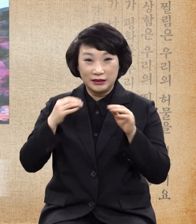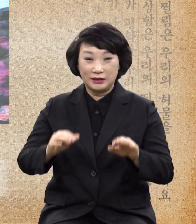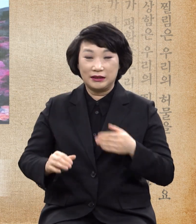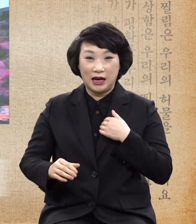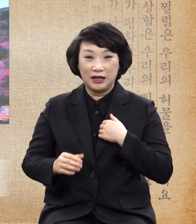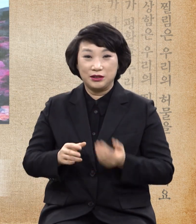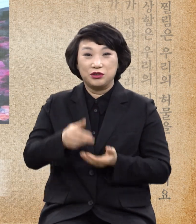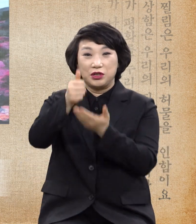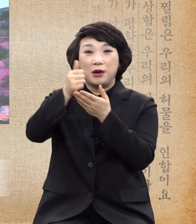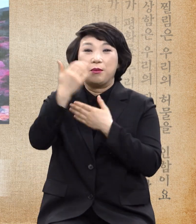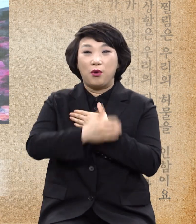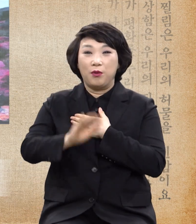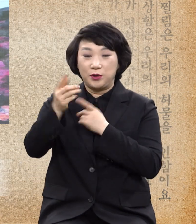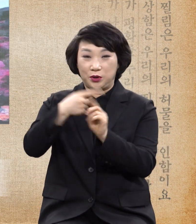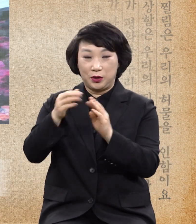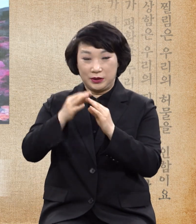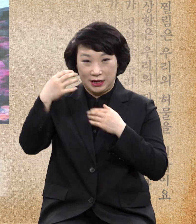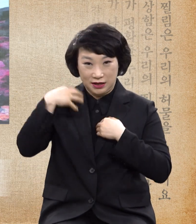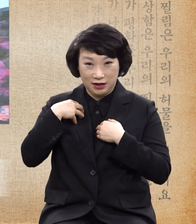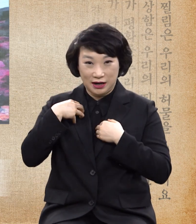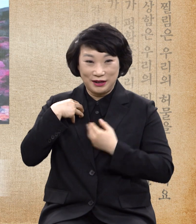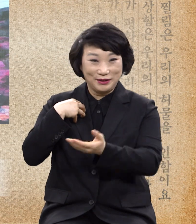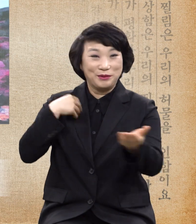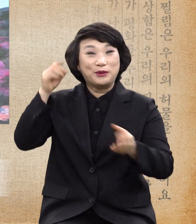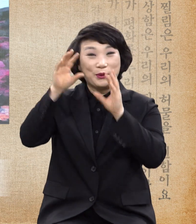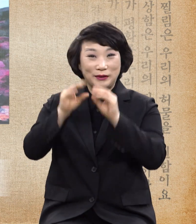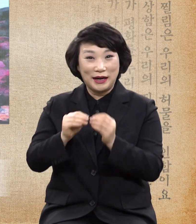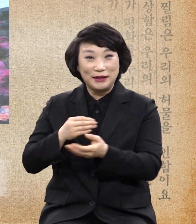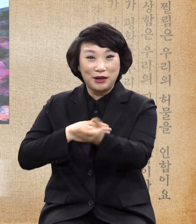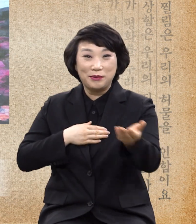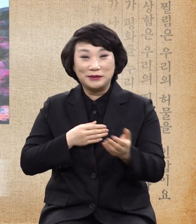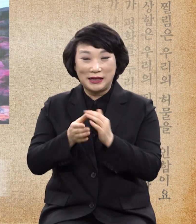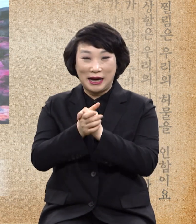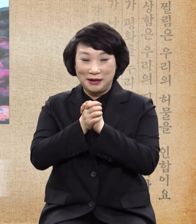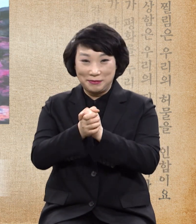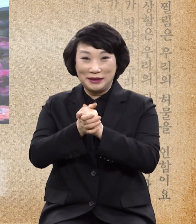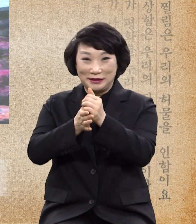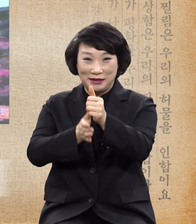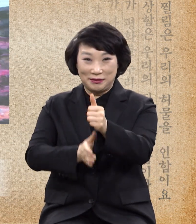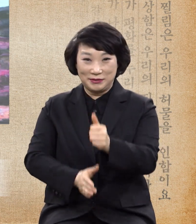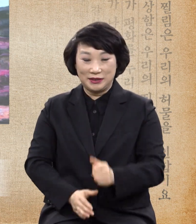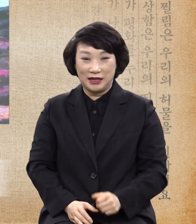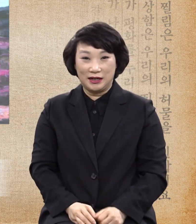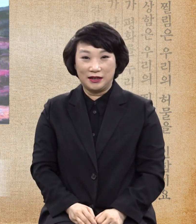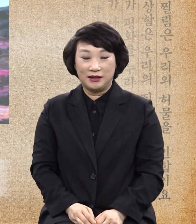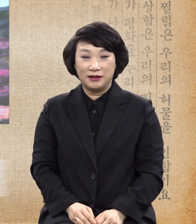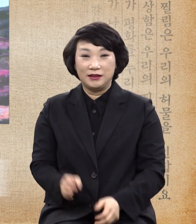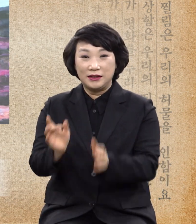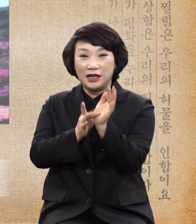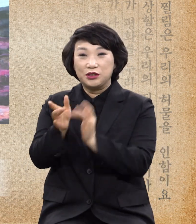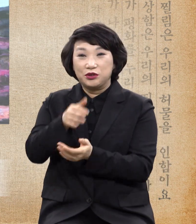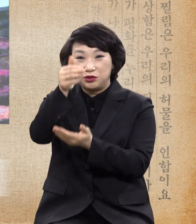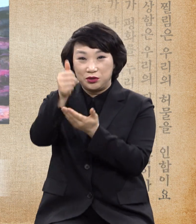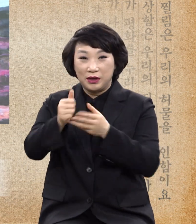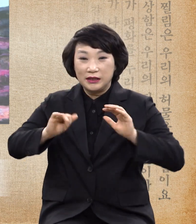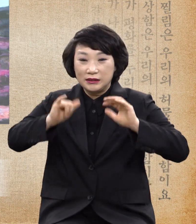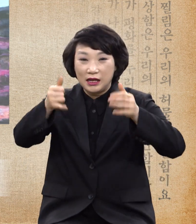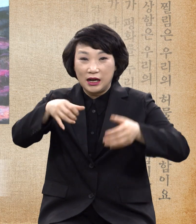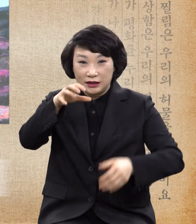교회다 동의하시면 아멘합시다 예수 구조께서 이 세상에 영역